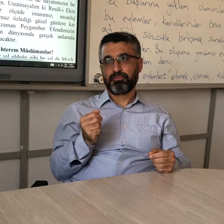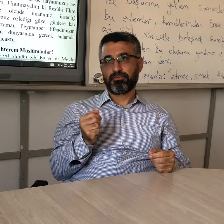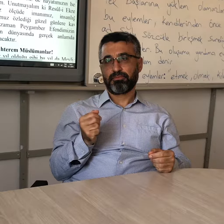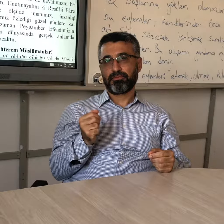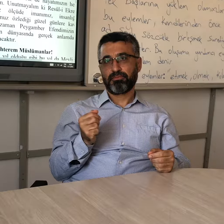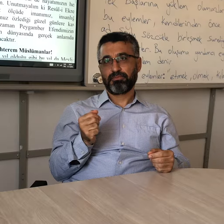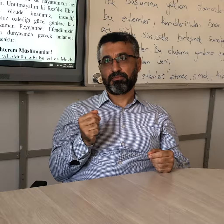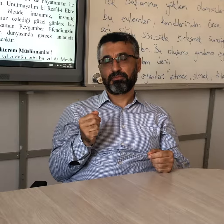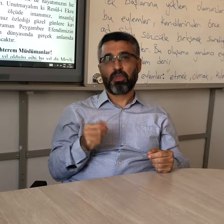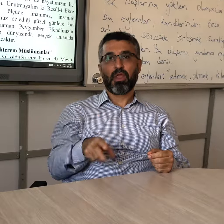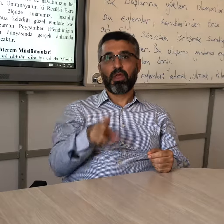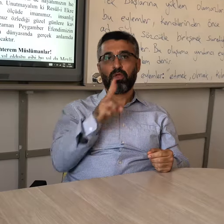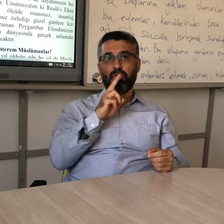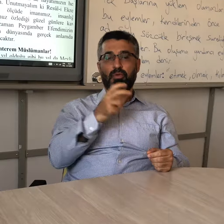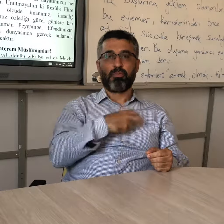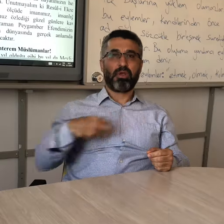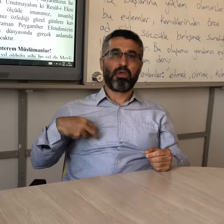son Peygamber'e ümmet olmakla,